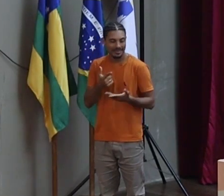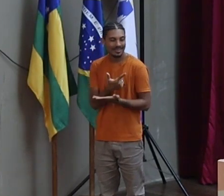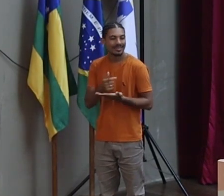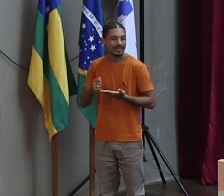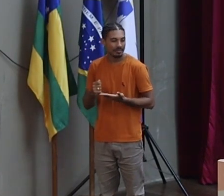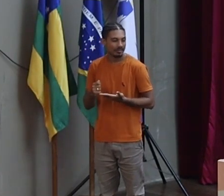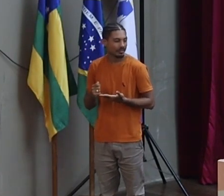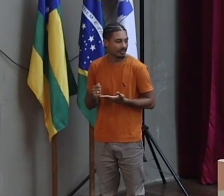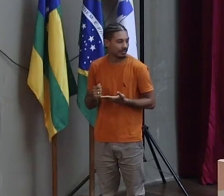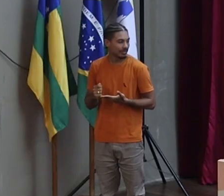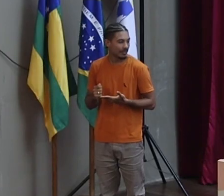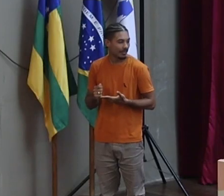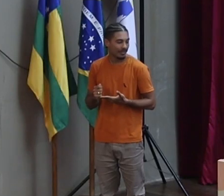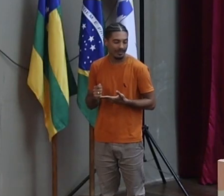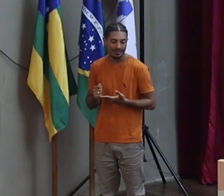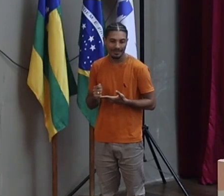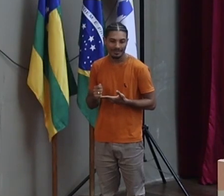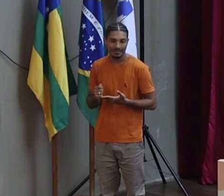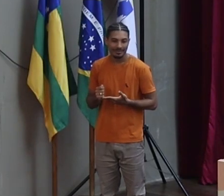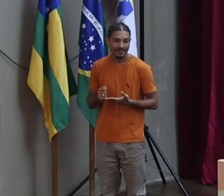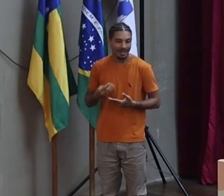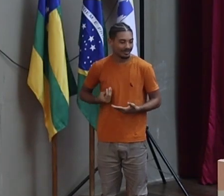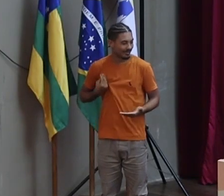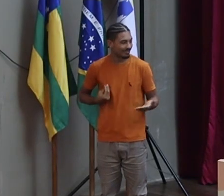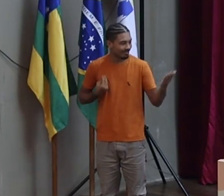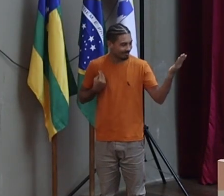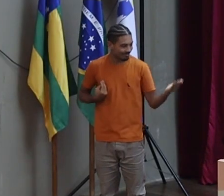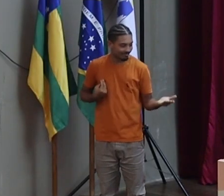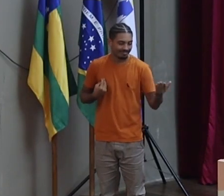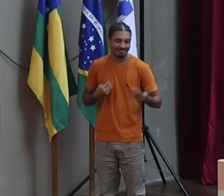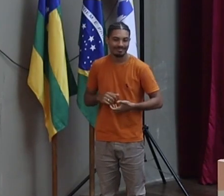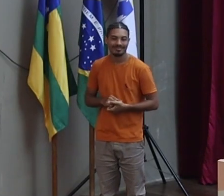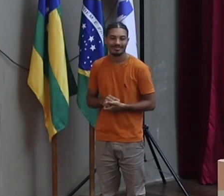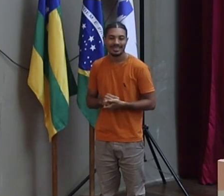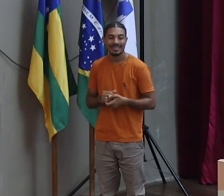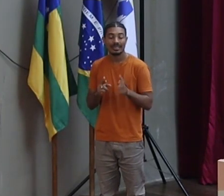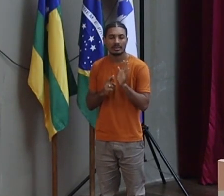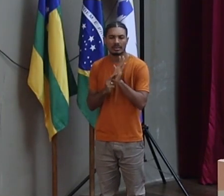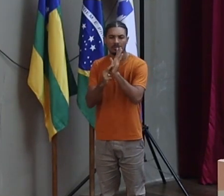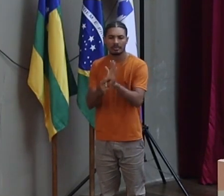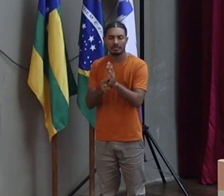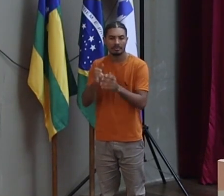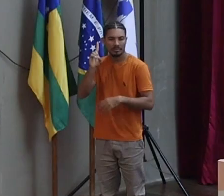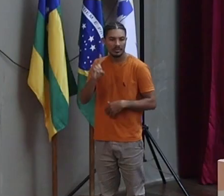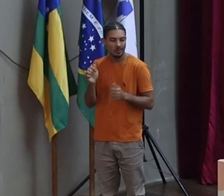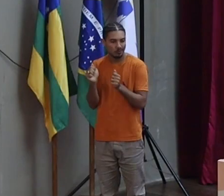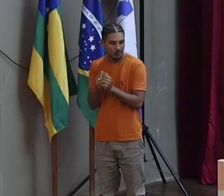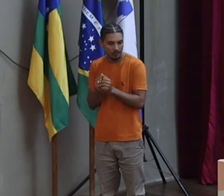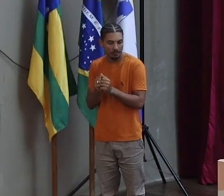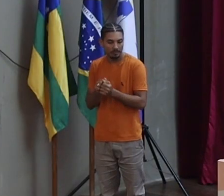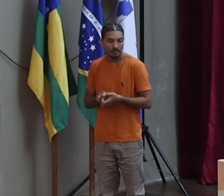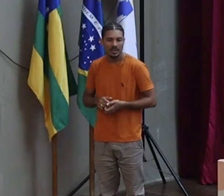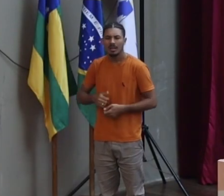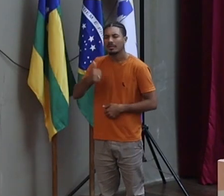LAB, na pessoa do nosso querido Alexandre Cadilli, que está representando aqui a diretoria, né, conosco. Mas eu quero